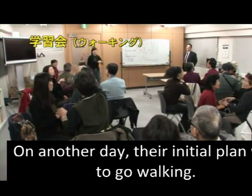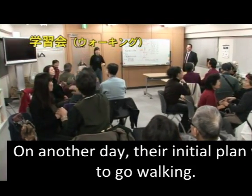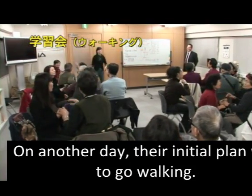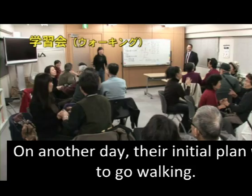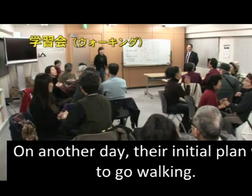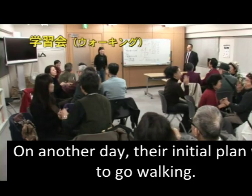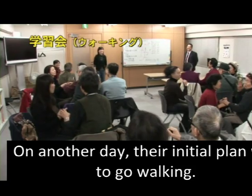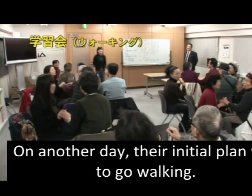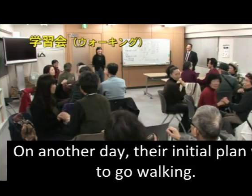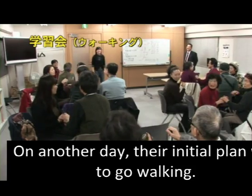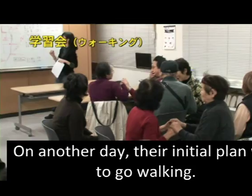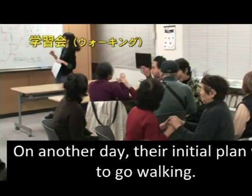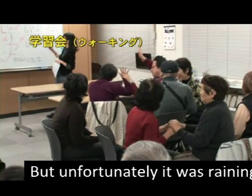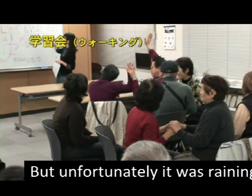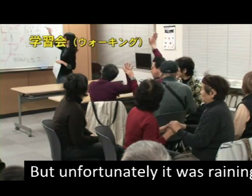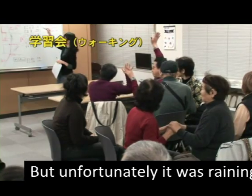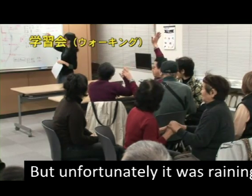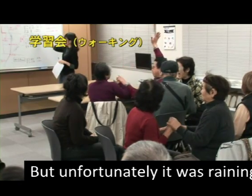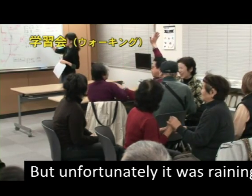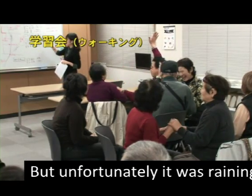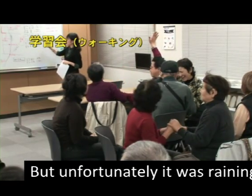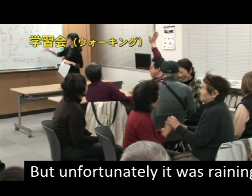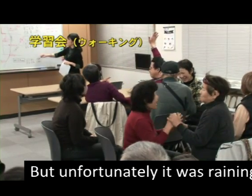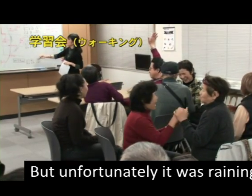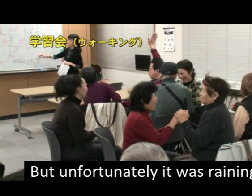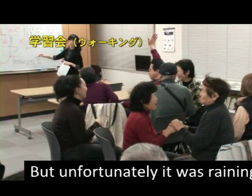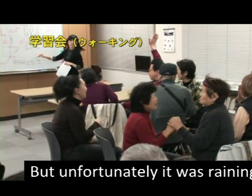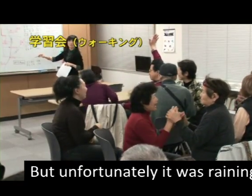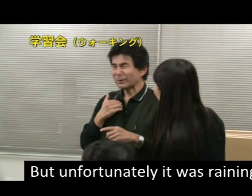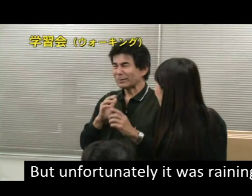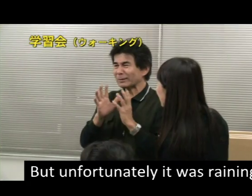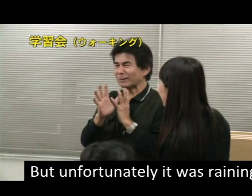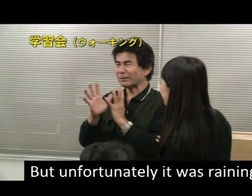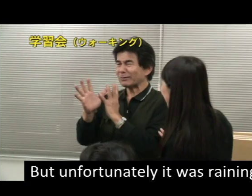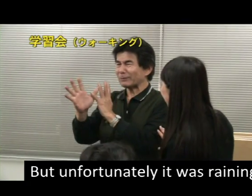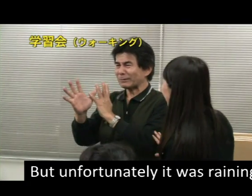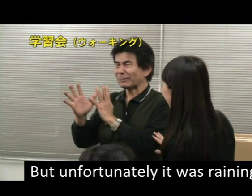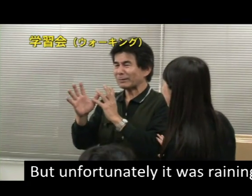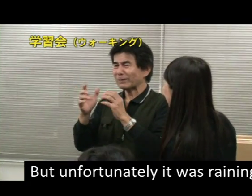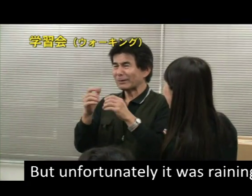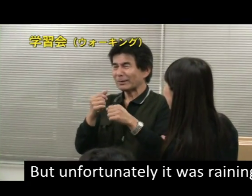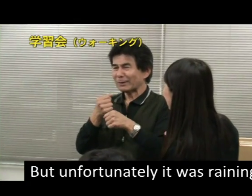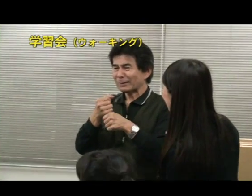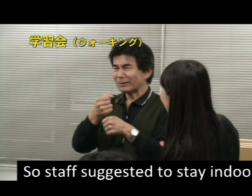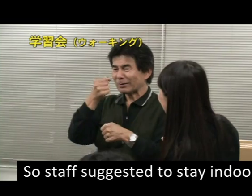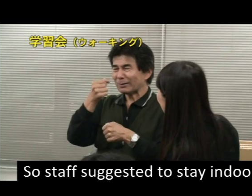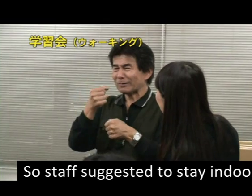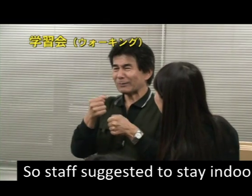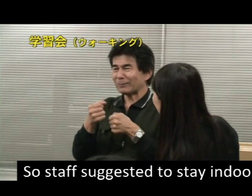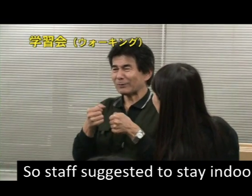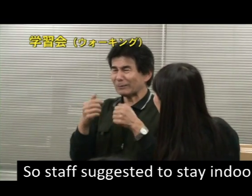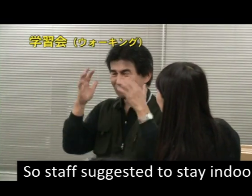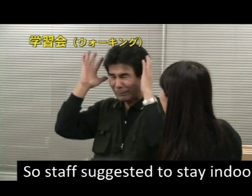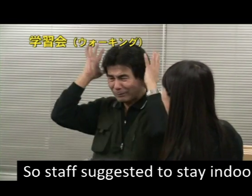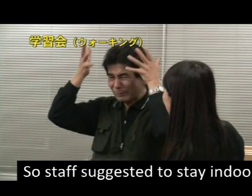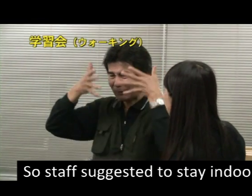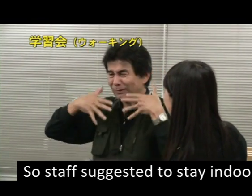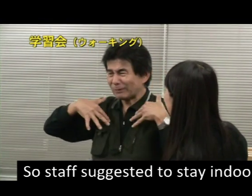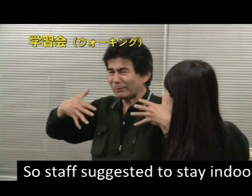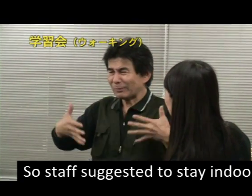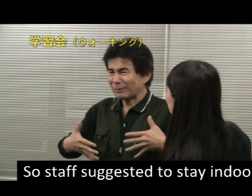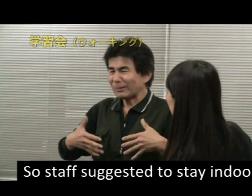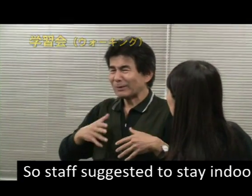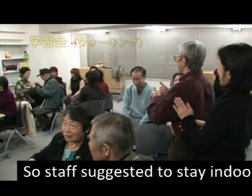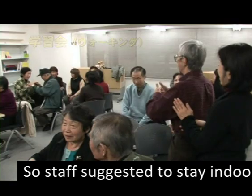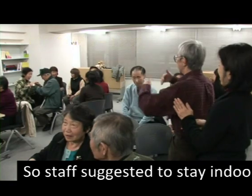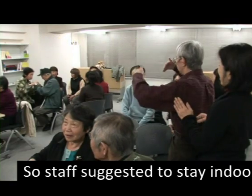この日の学習会はウォーキングの予定でしたが、あいにくの雨のために職員は室内での運